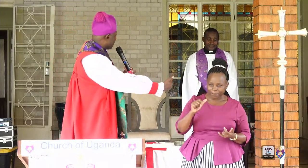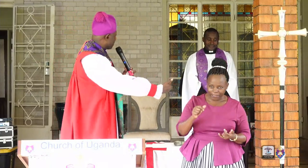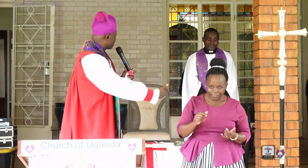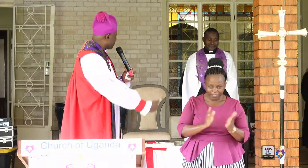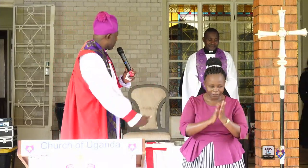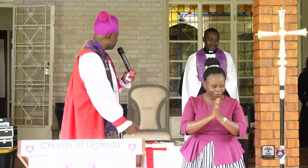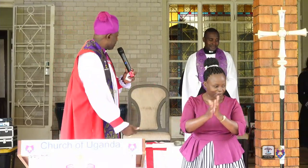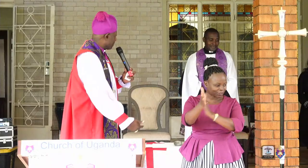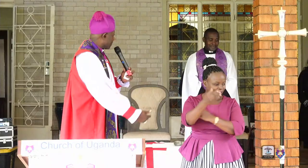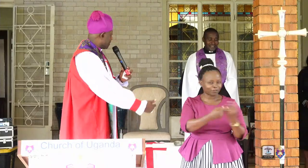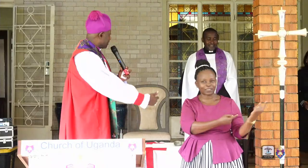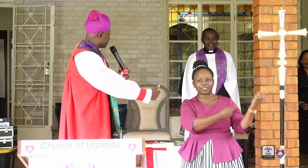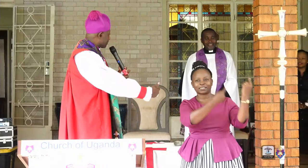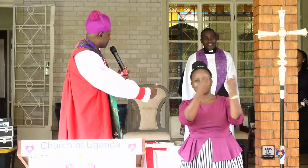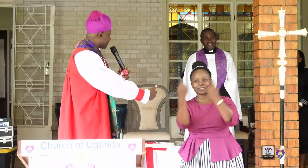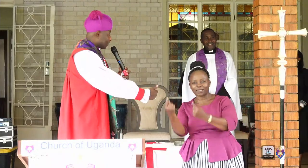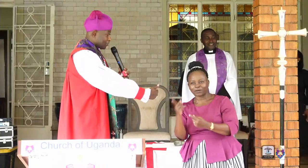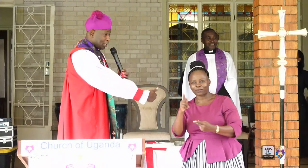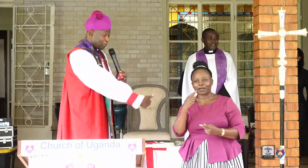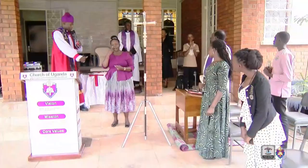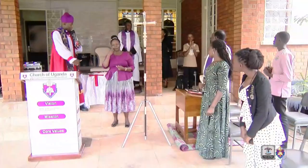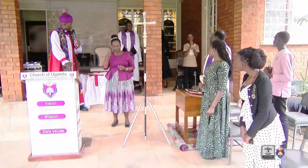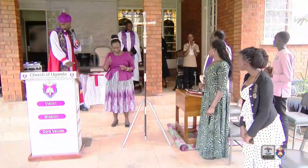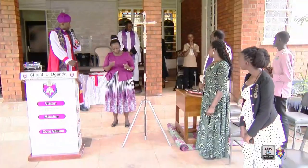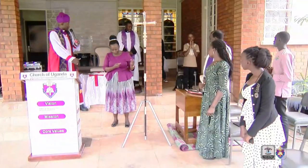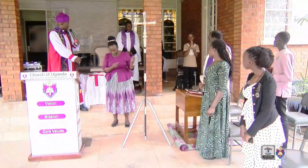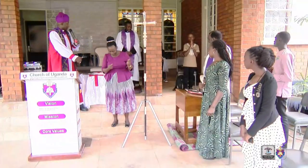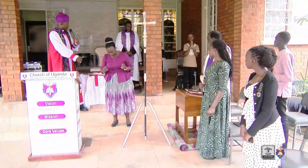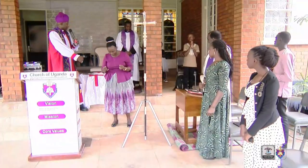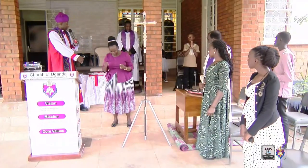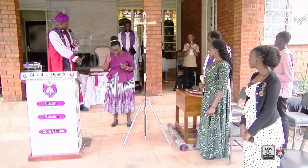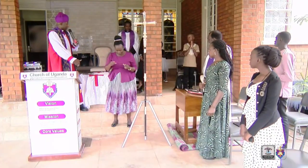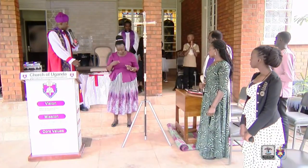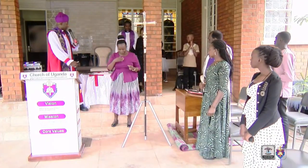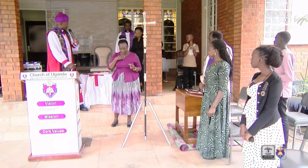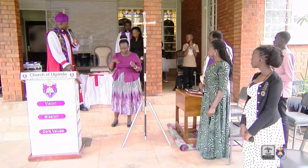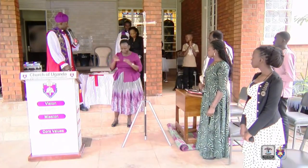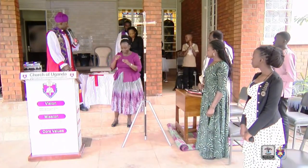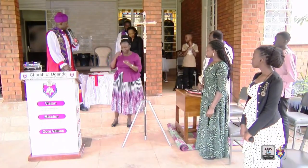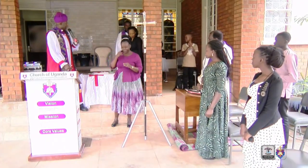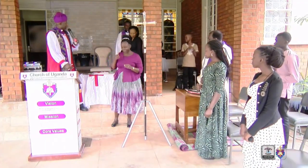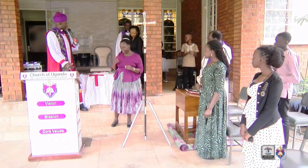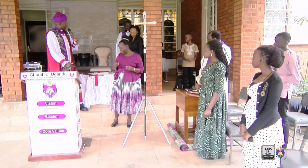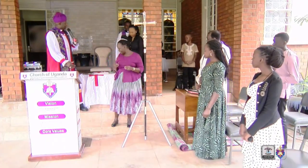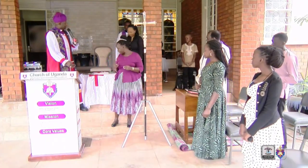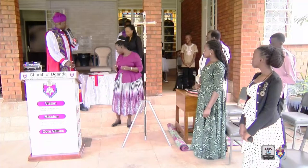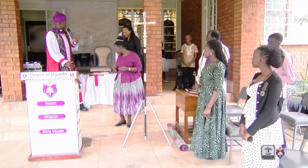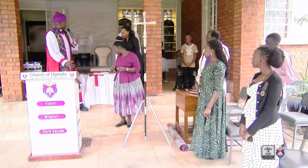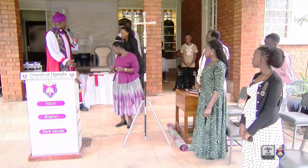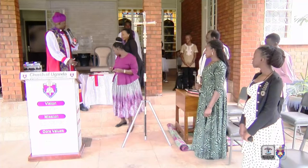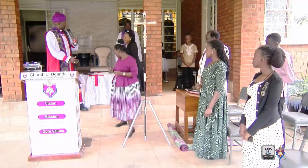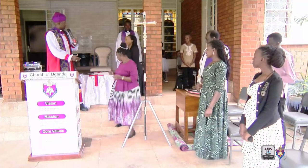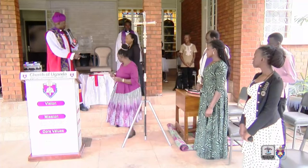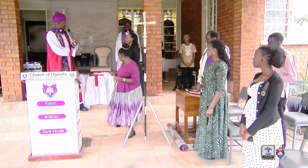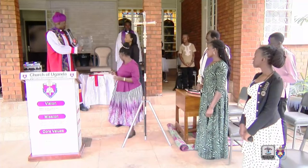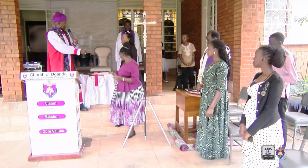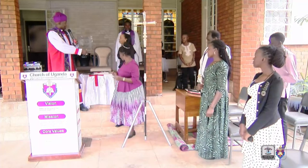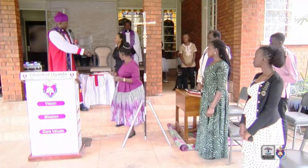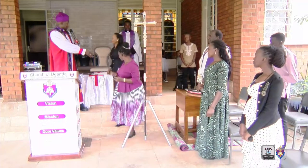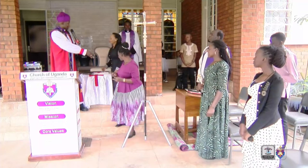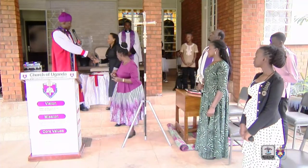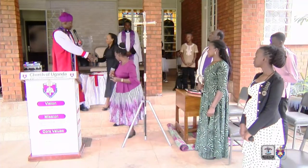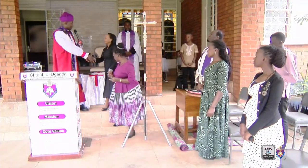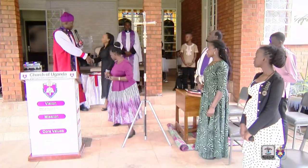jangu kuwano abantu bakulabe sembera wano kuba tebajja kukulaba bulungi mukyala Kansime ne